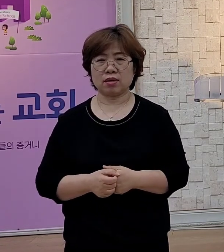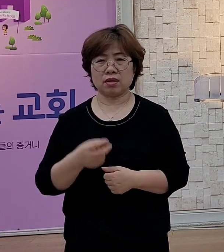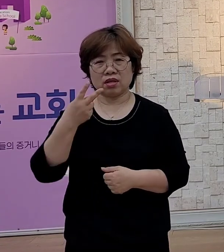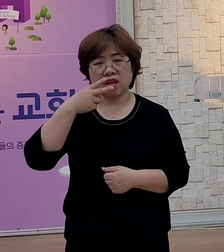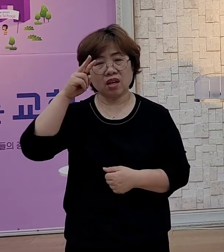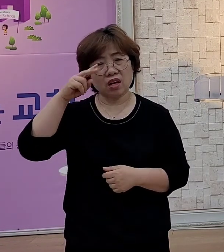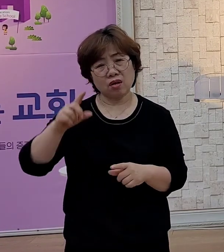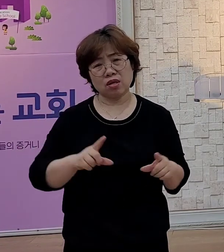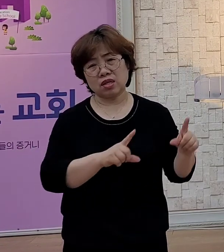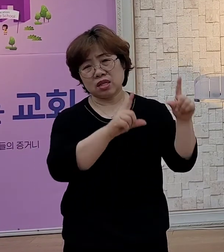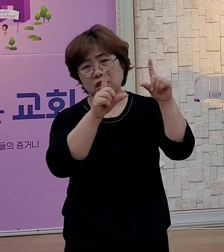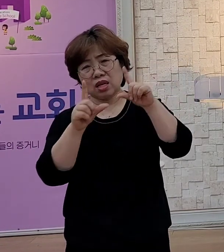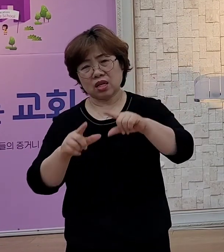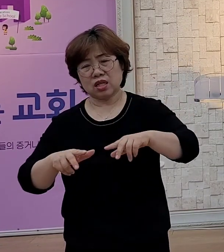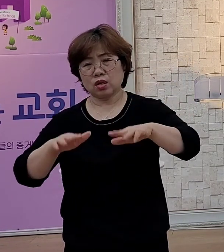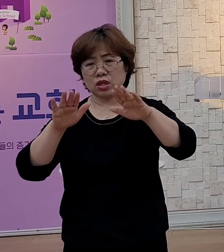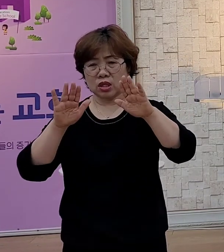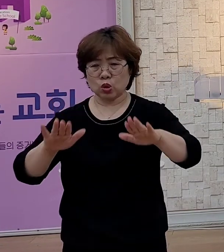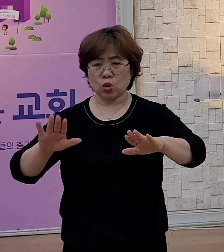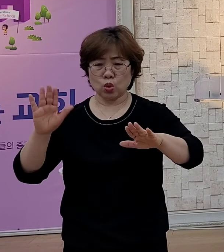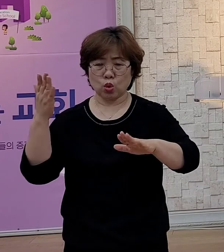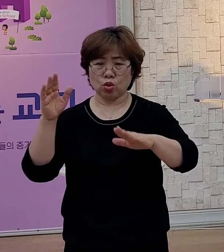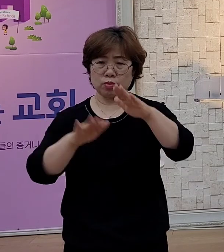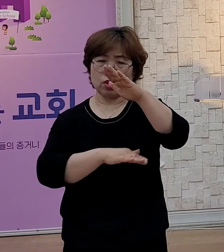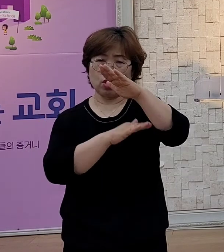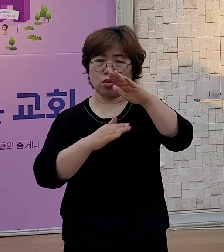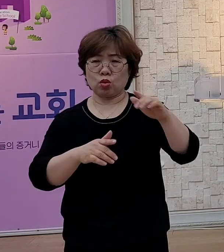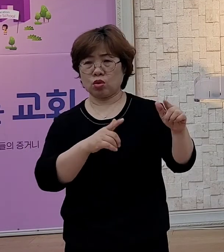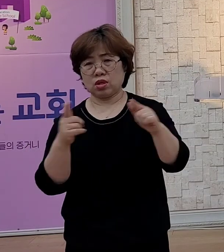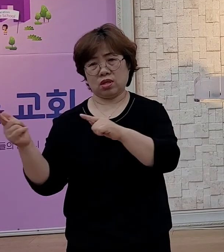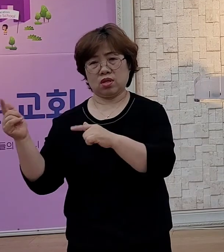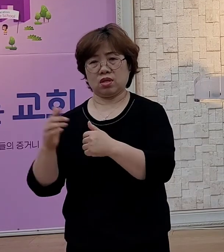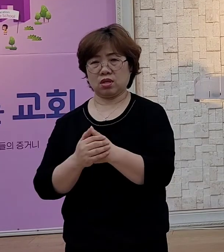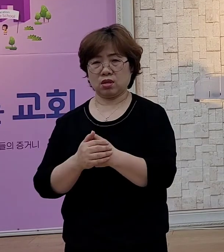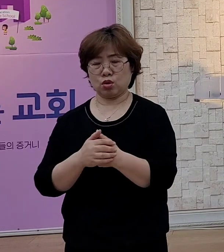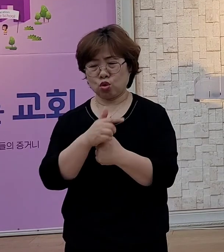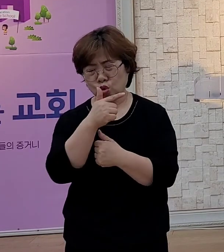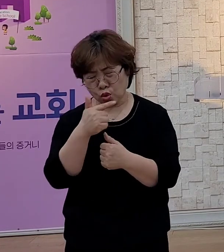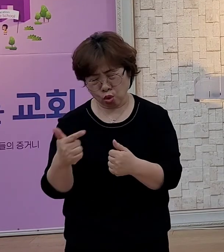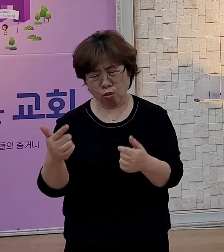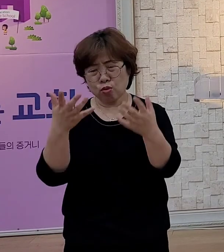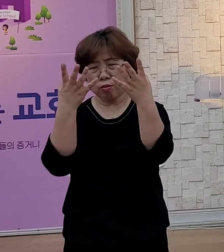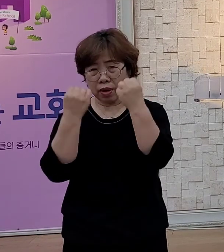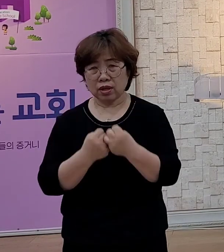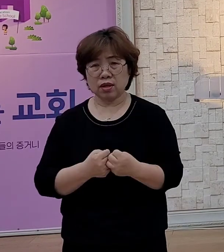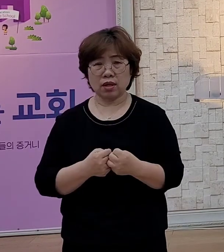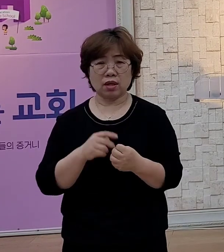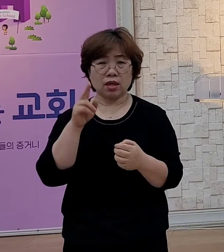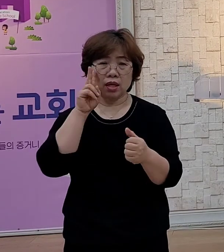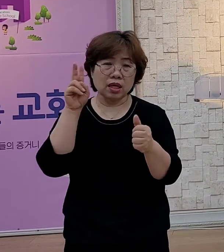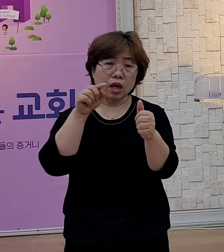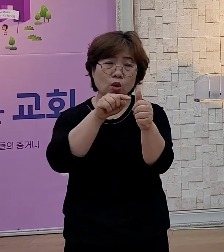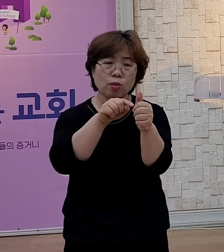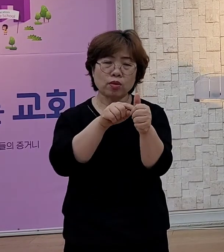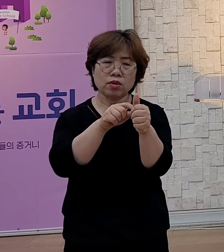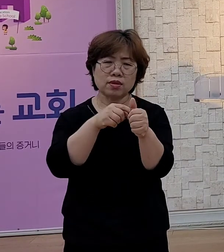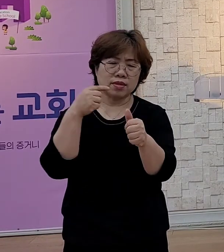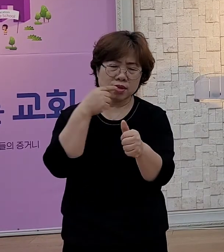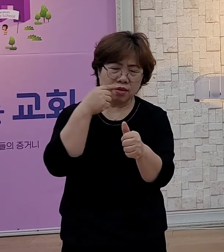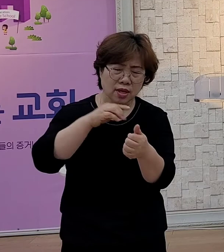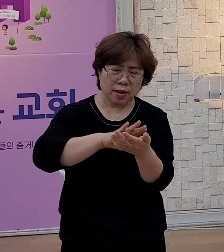착각하고 사는 오늘날의 성도들, 저부터 비롯해서 오늘 야고보는 철저하게 우리가